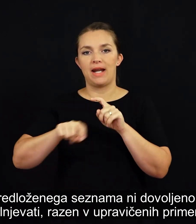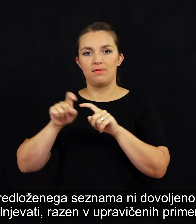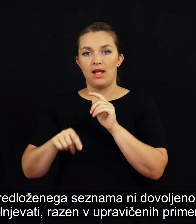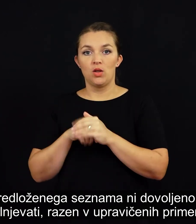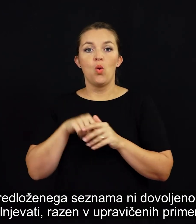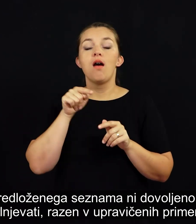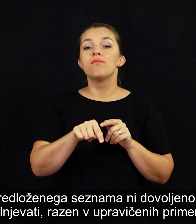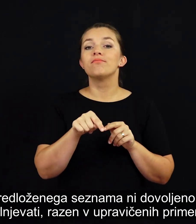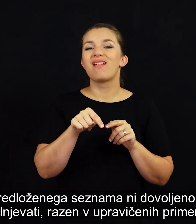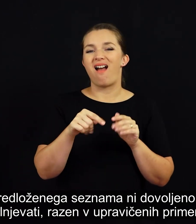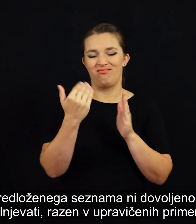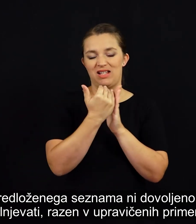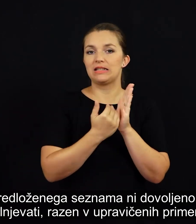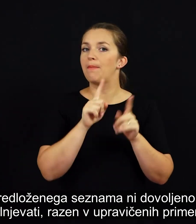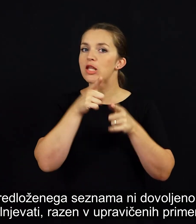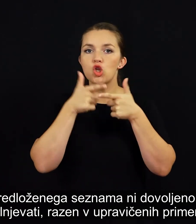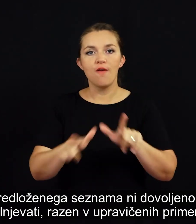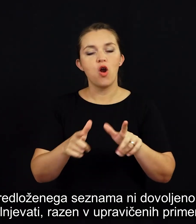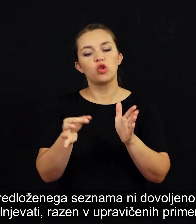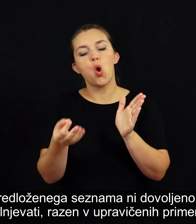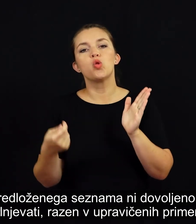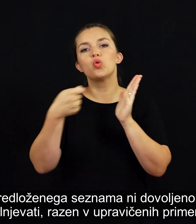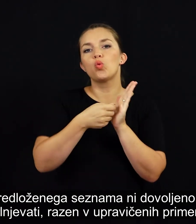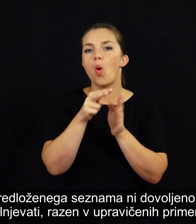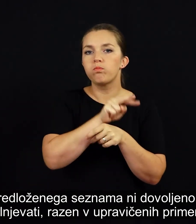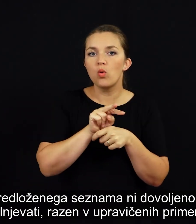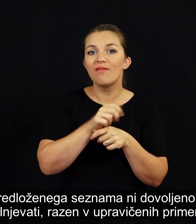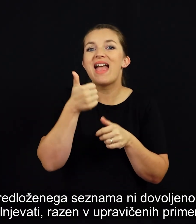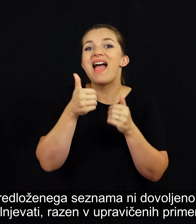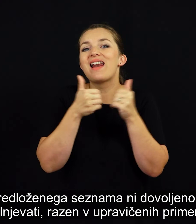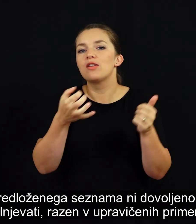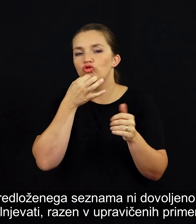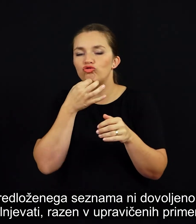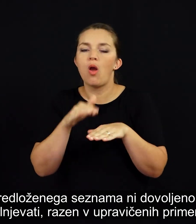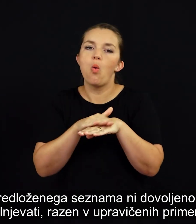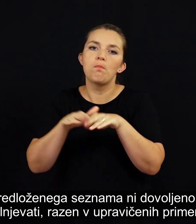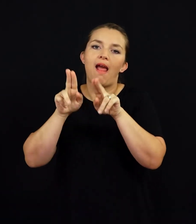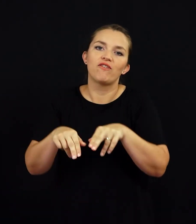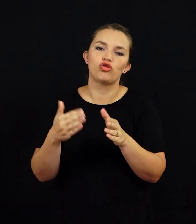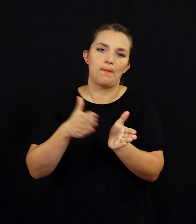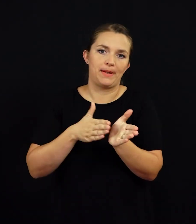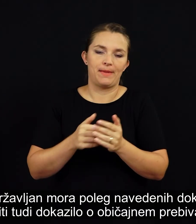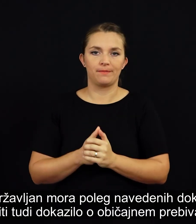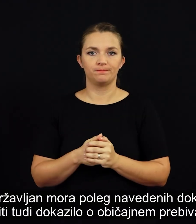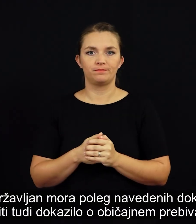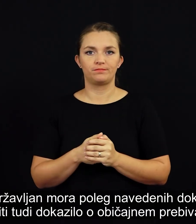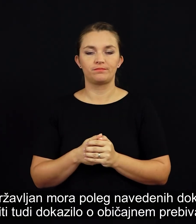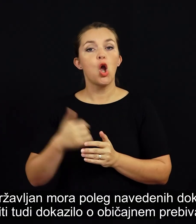seznama ni dovoljeno dopolnjevati, razen v upravičenih primerih. Tuji državljan mora